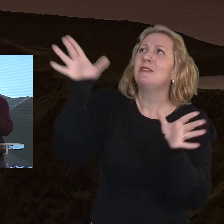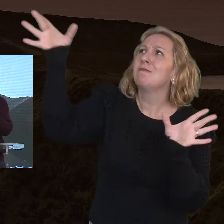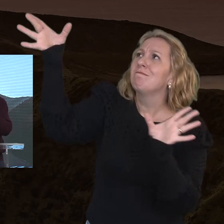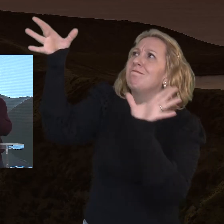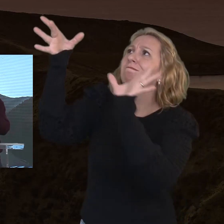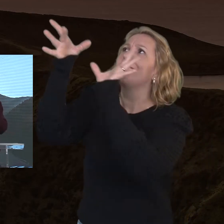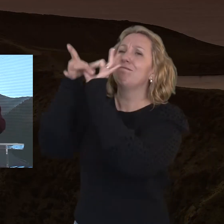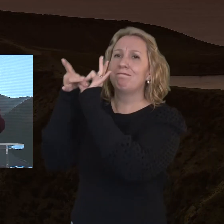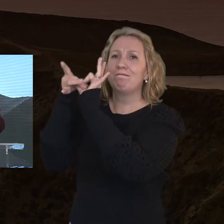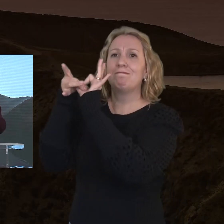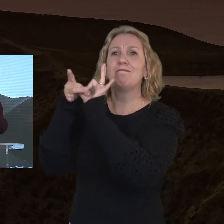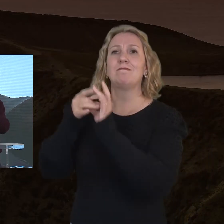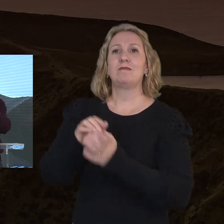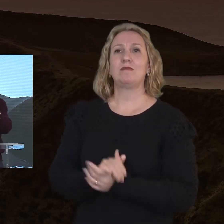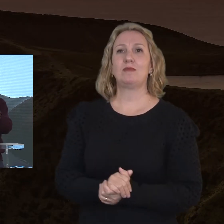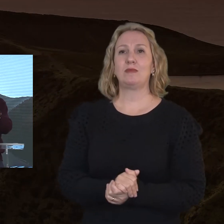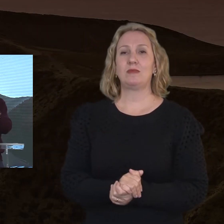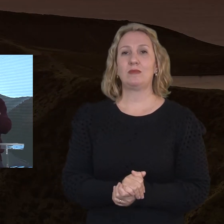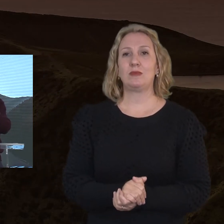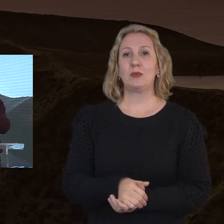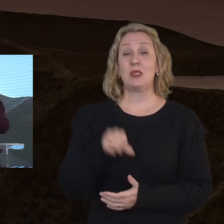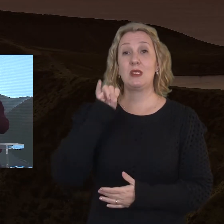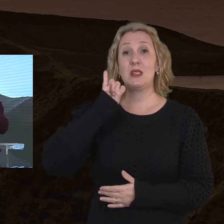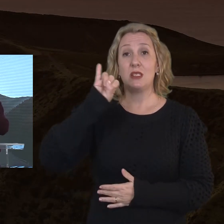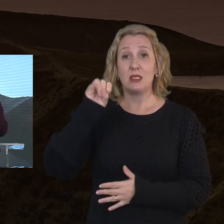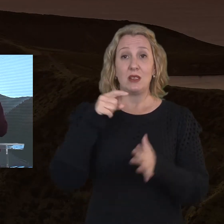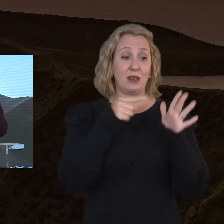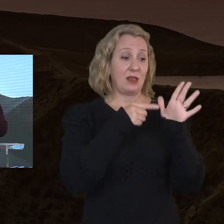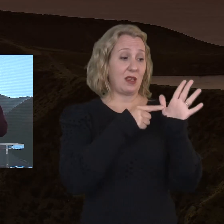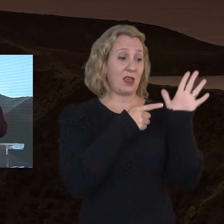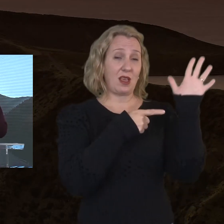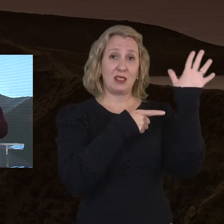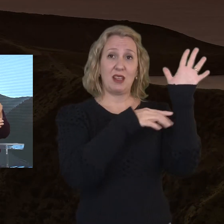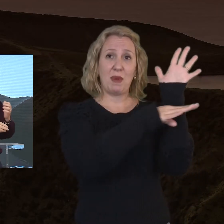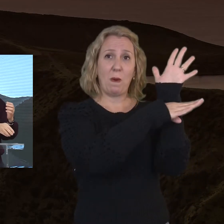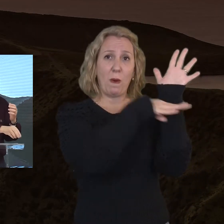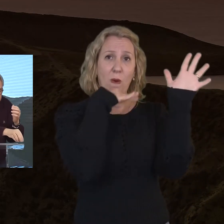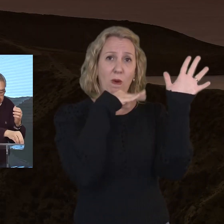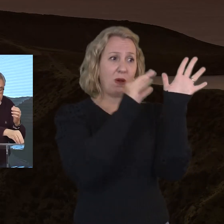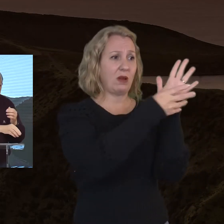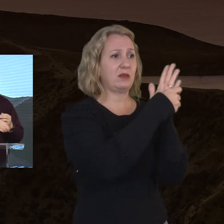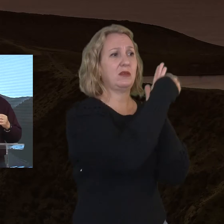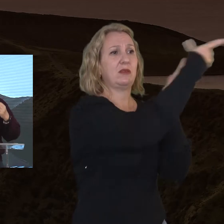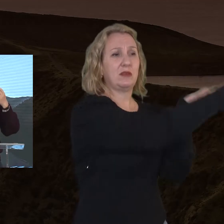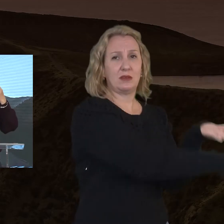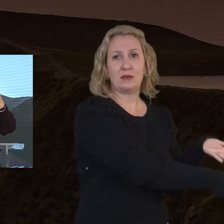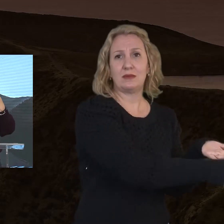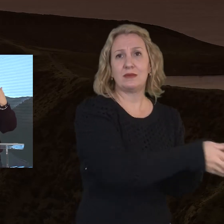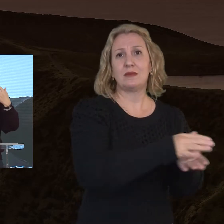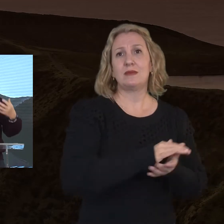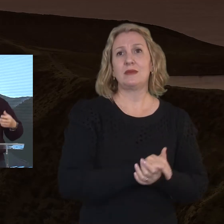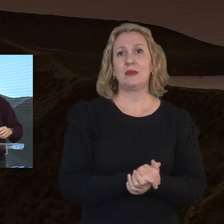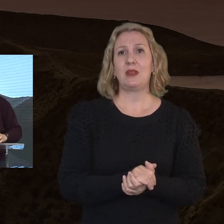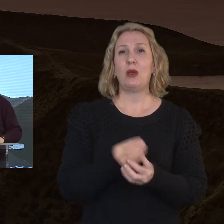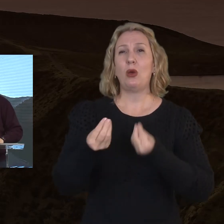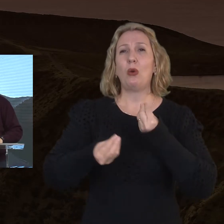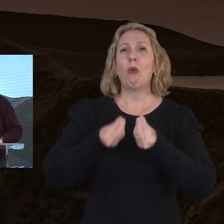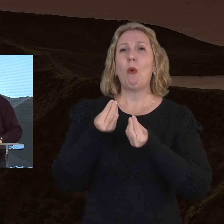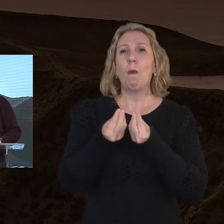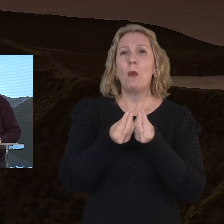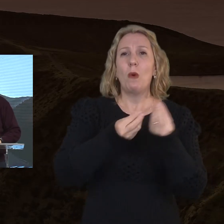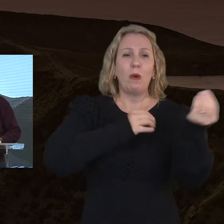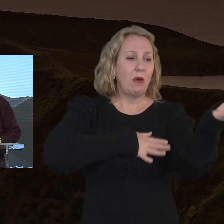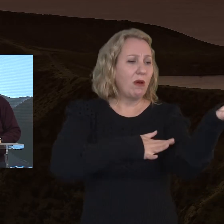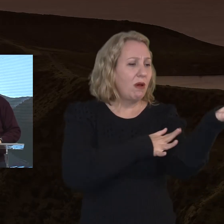cs essa mão está decepada e colocar em cima da mesa não vai receber a